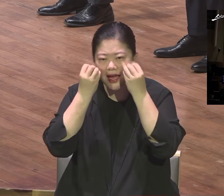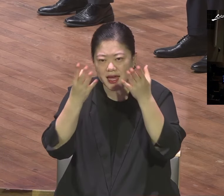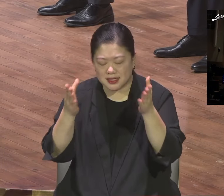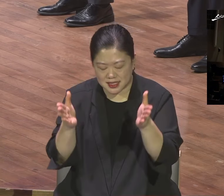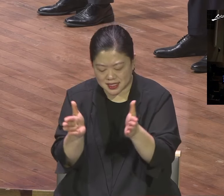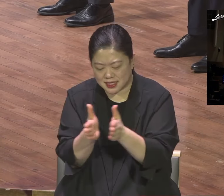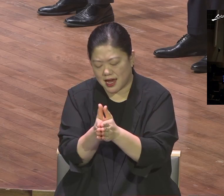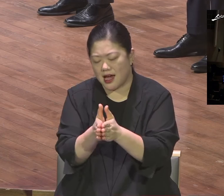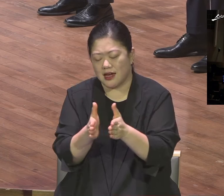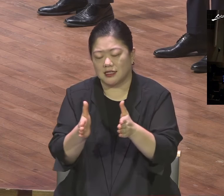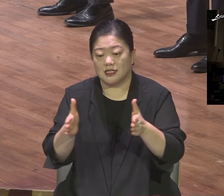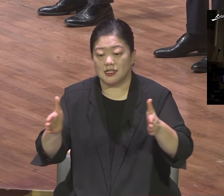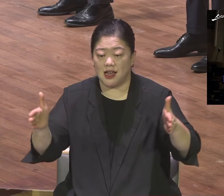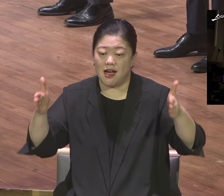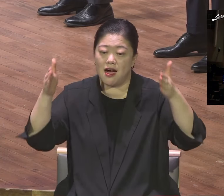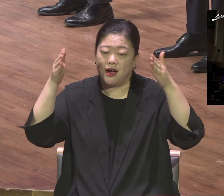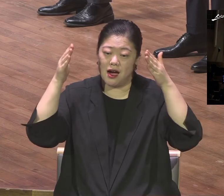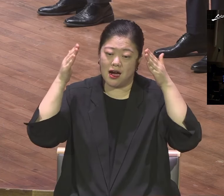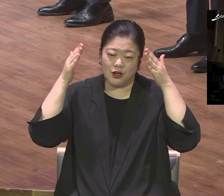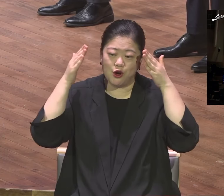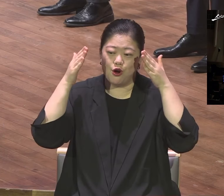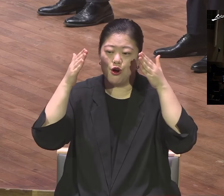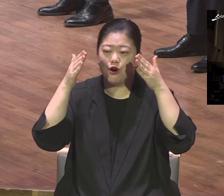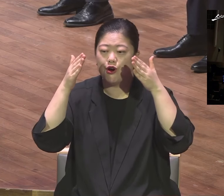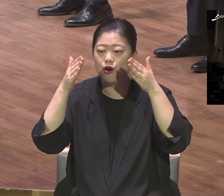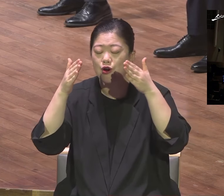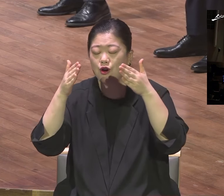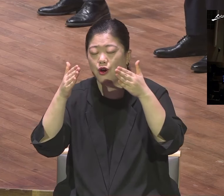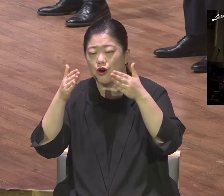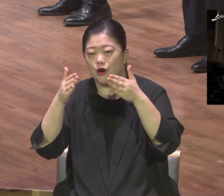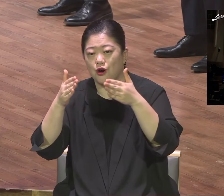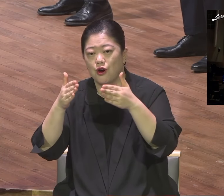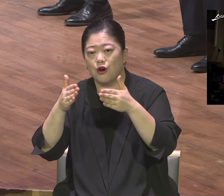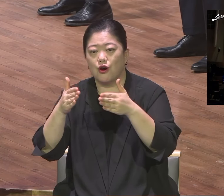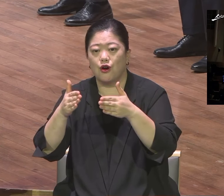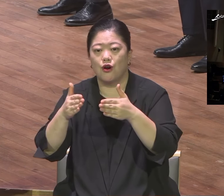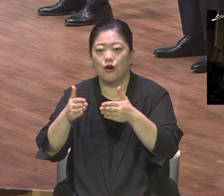제2의 시작을 향하여